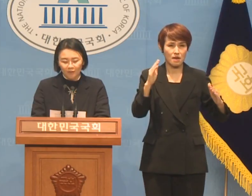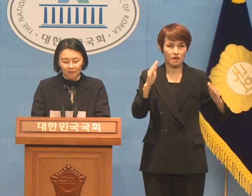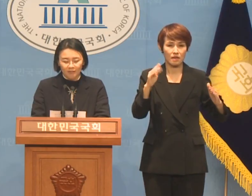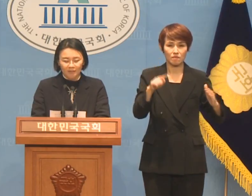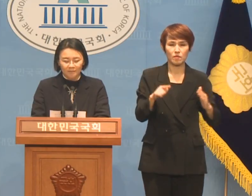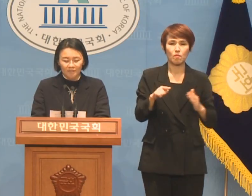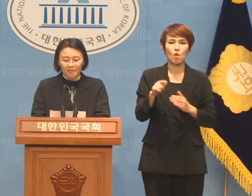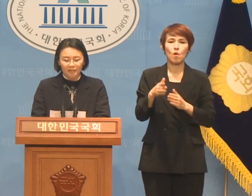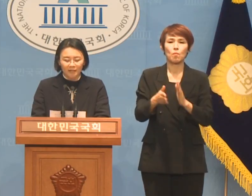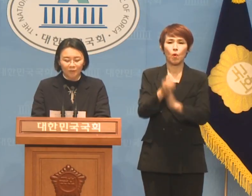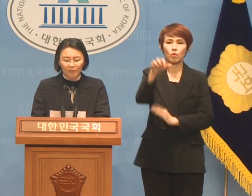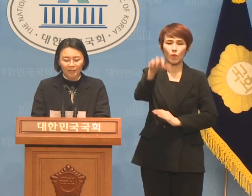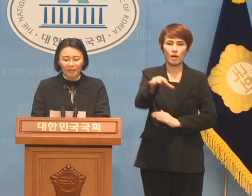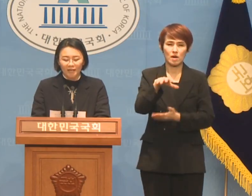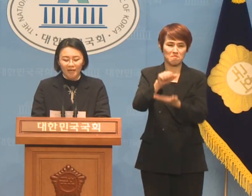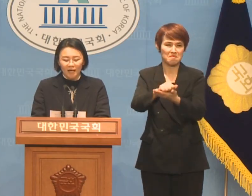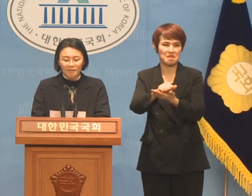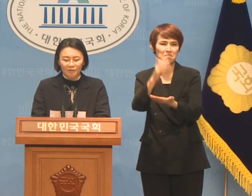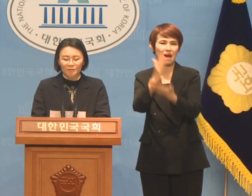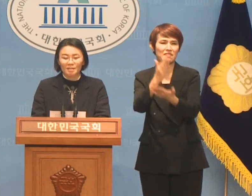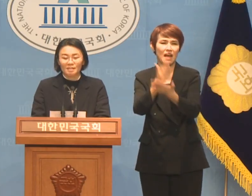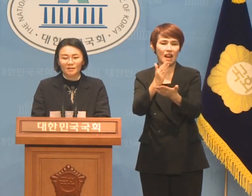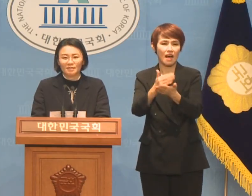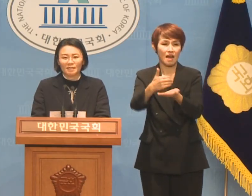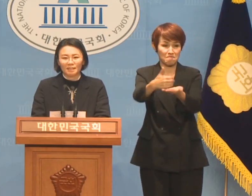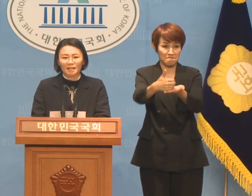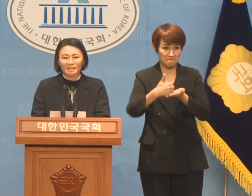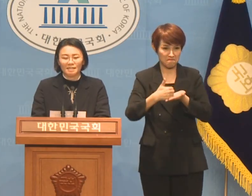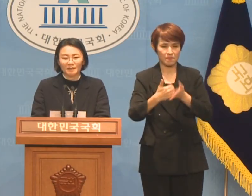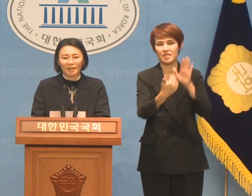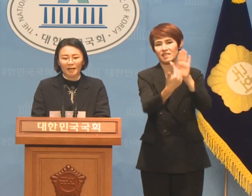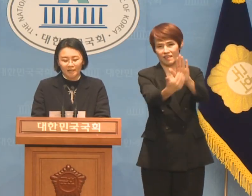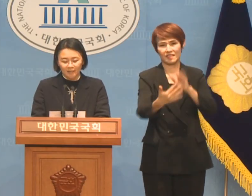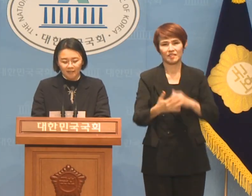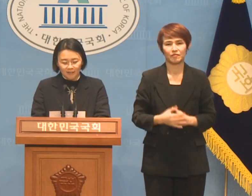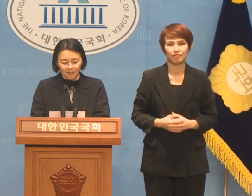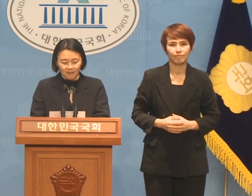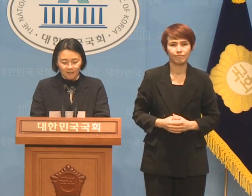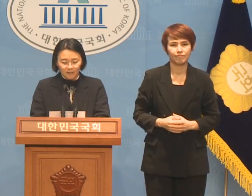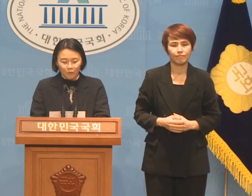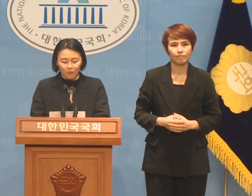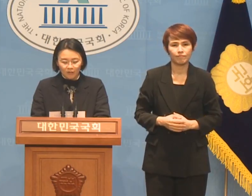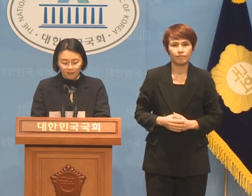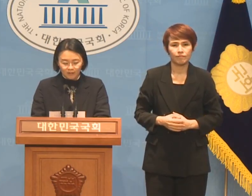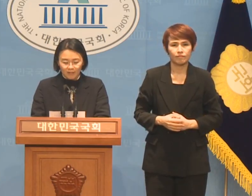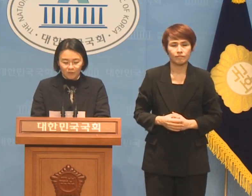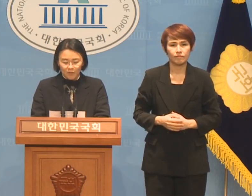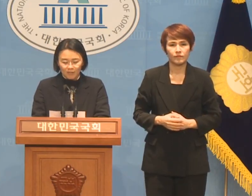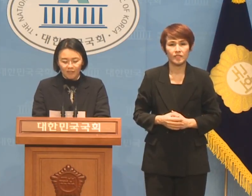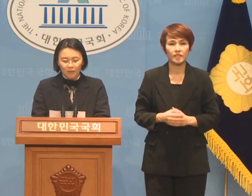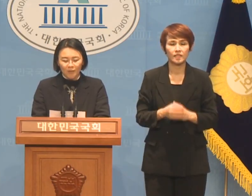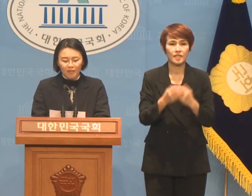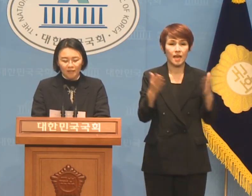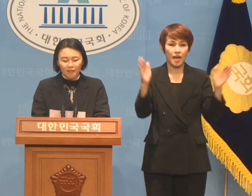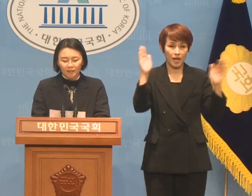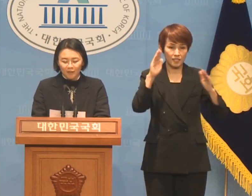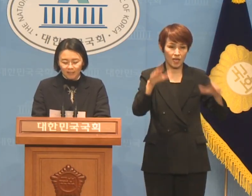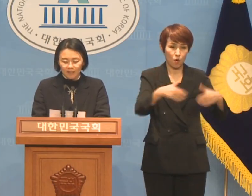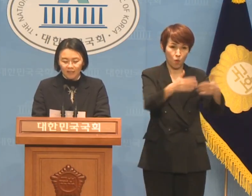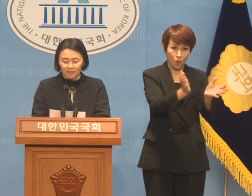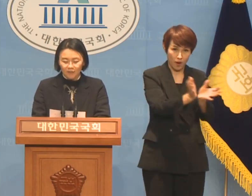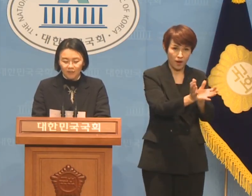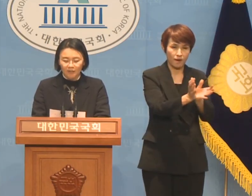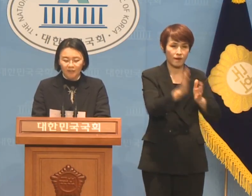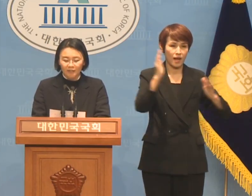점거 등을 금지해달라고 낸 가처분 신청을 기각했습니다. 동덕여대 총학생회와